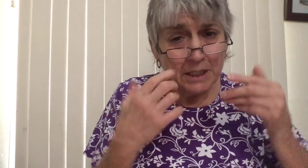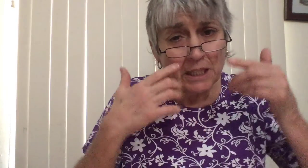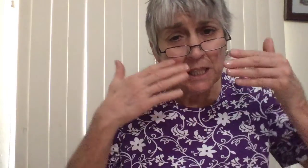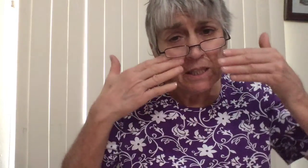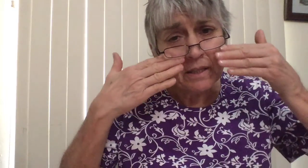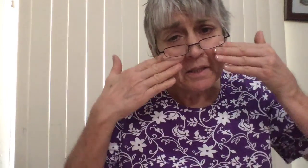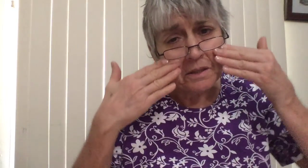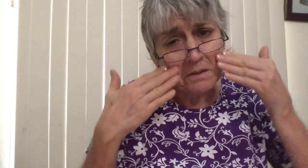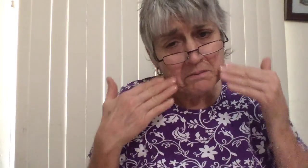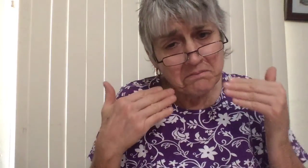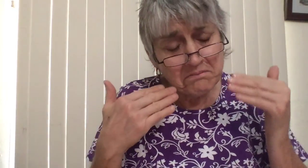triste.